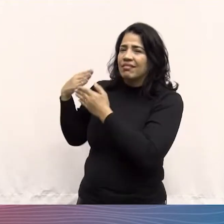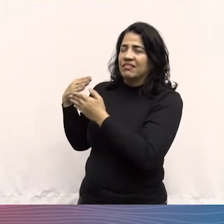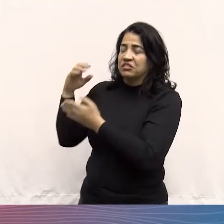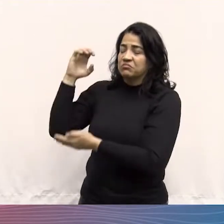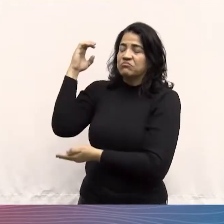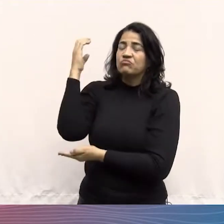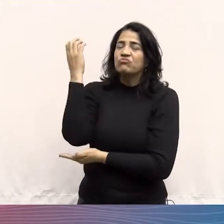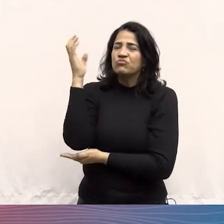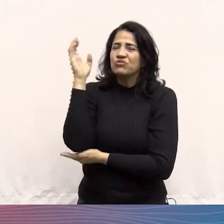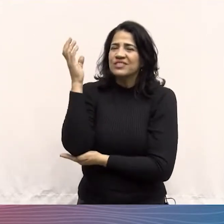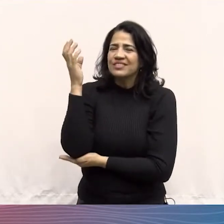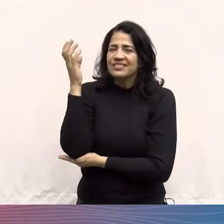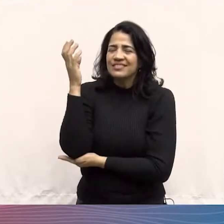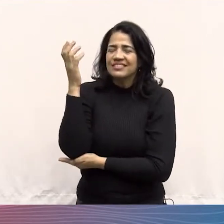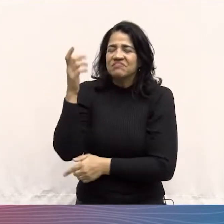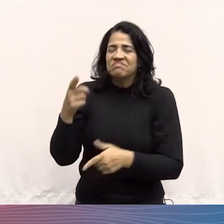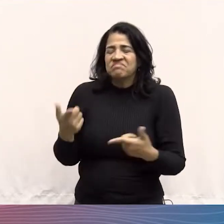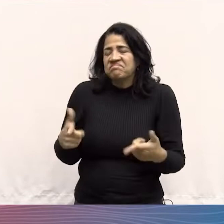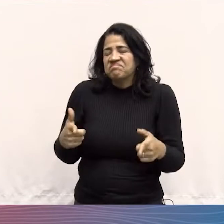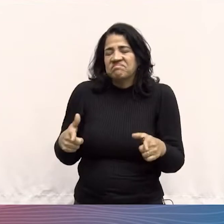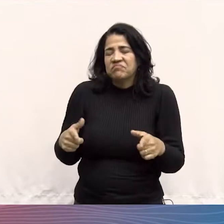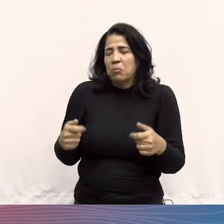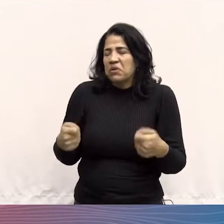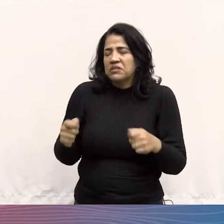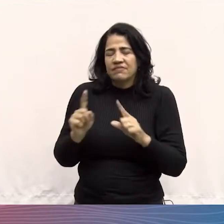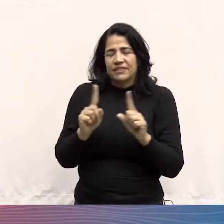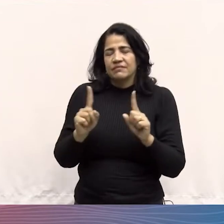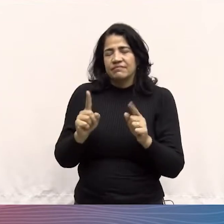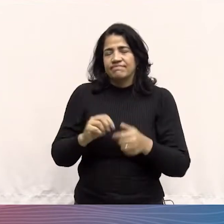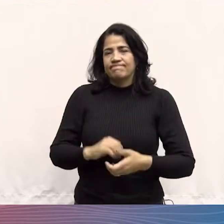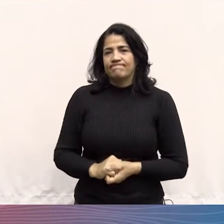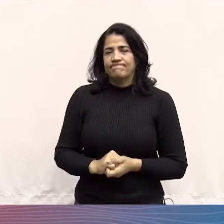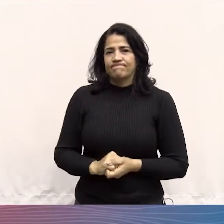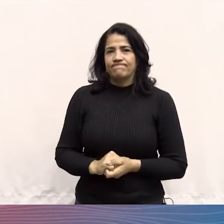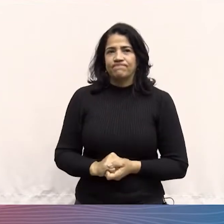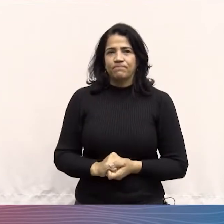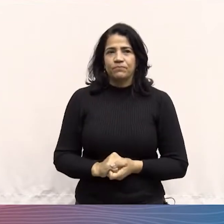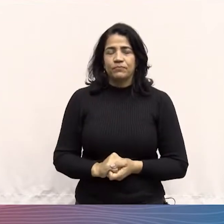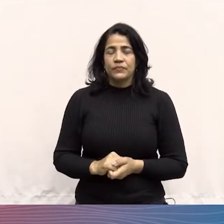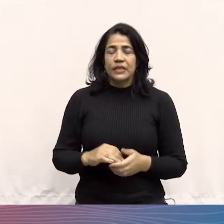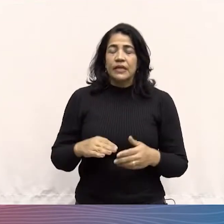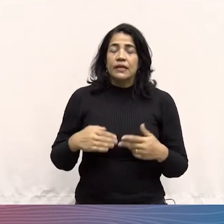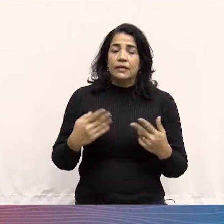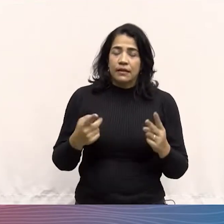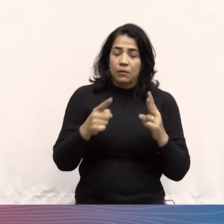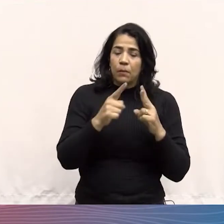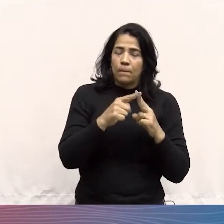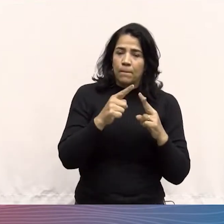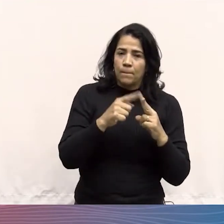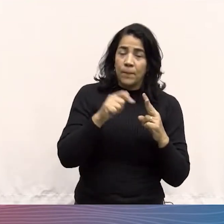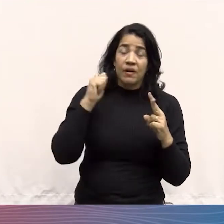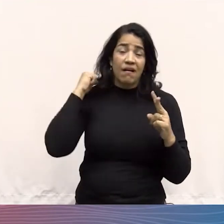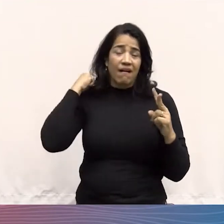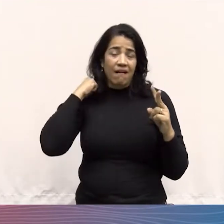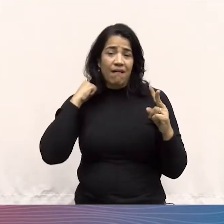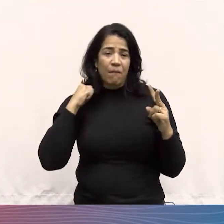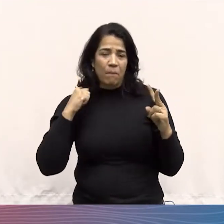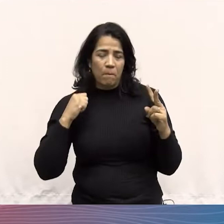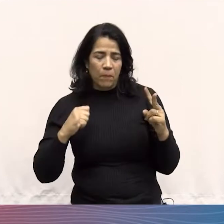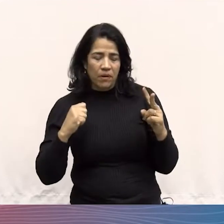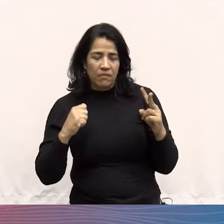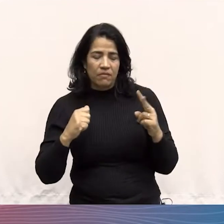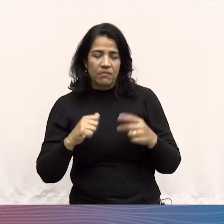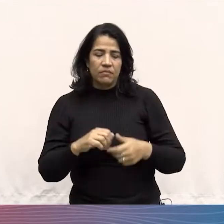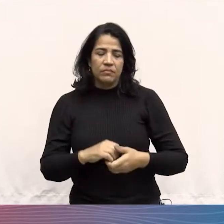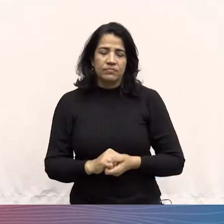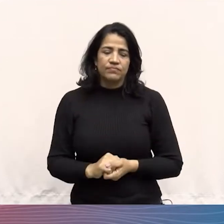Deus. Aí, mas no caso de Abel, depois teve Sete. Abel foi morto, né, pelo Caim, pela